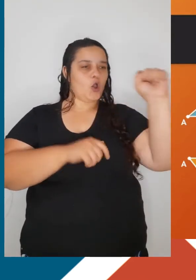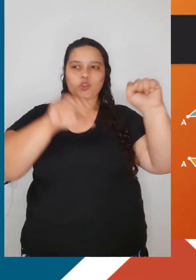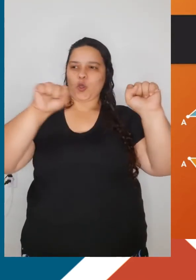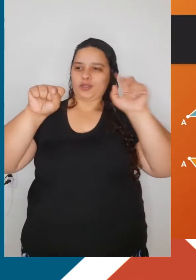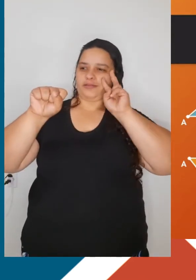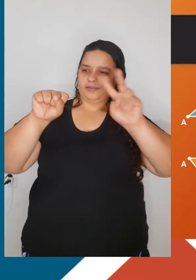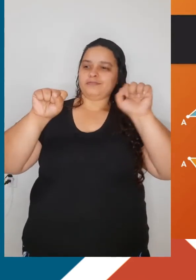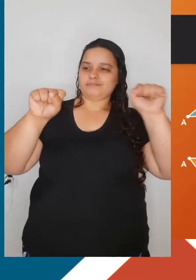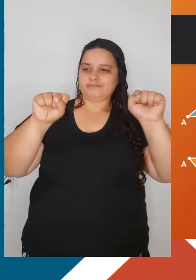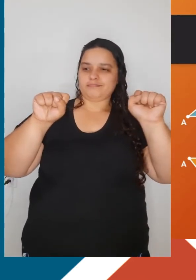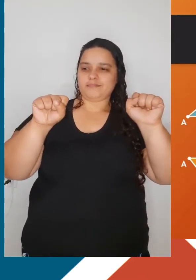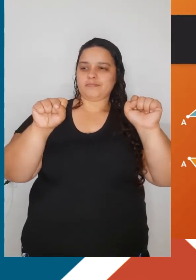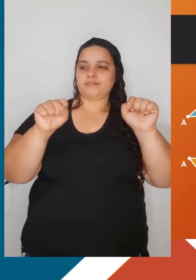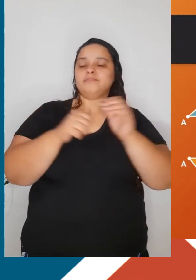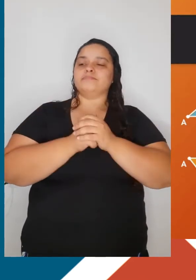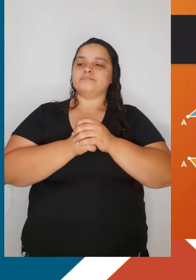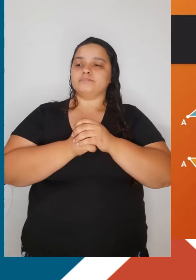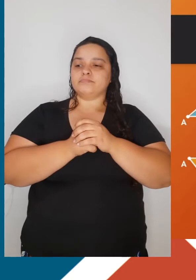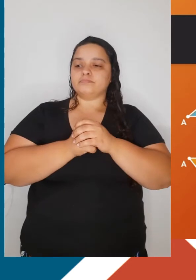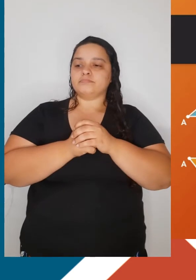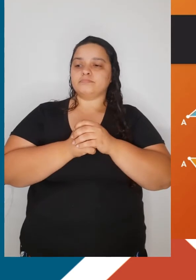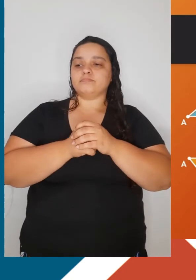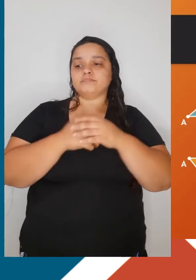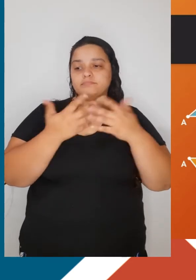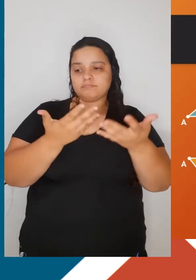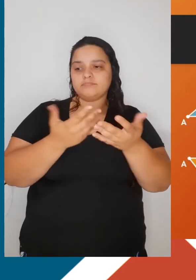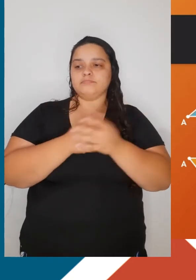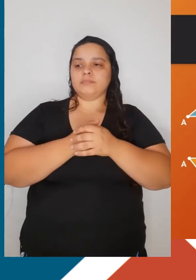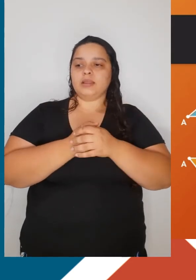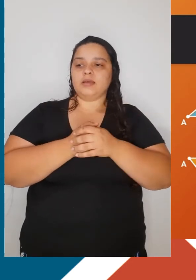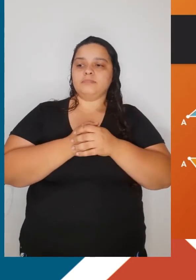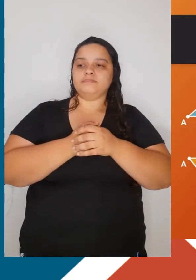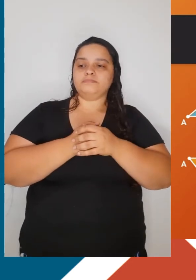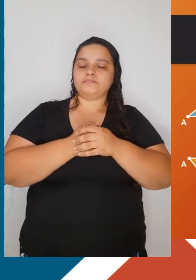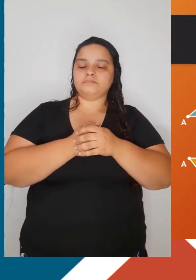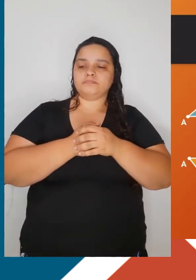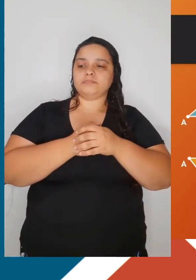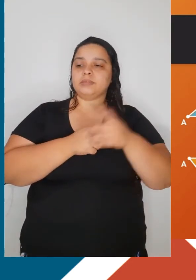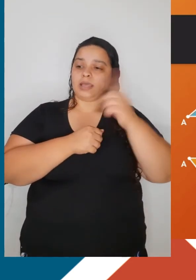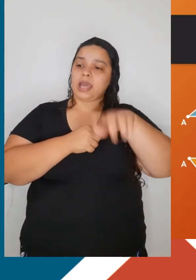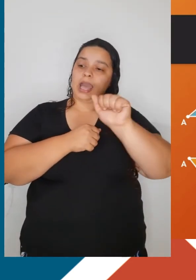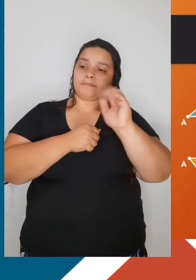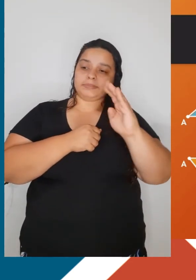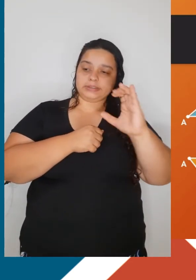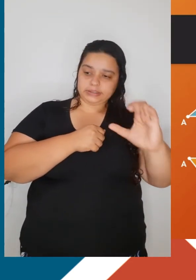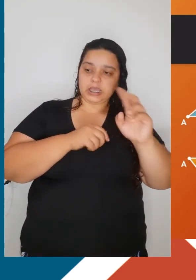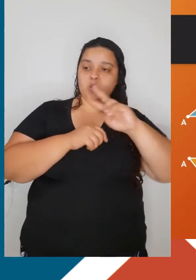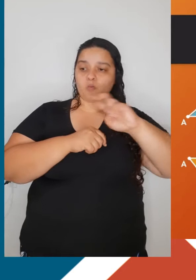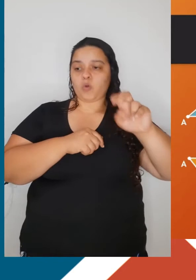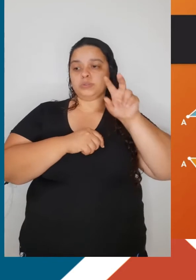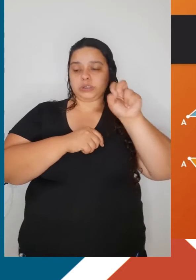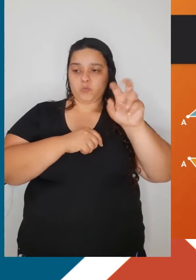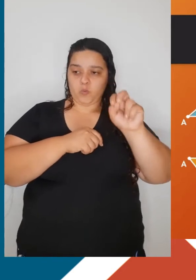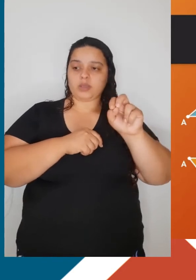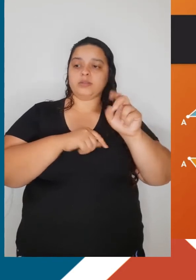da adição, podemos colocá-lo em evidência, resultando no seguinte: a área do quadrilátero ABCD é igual